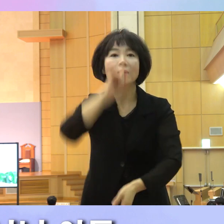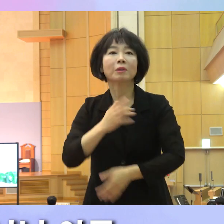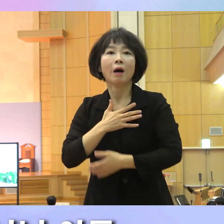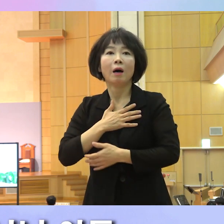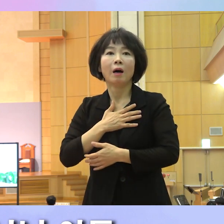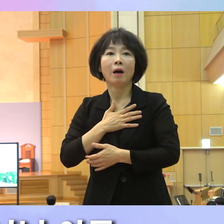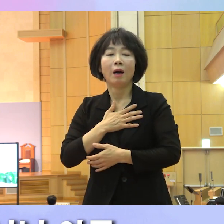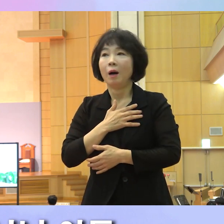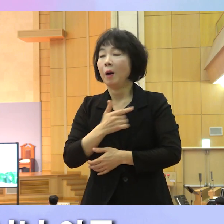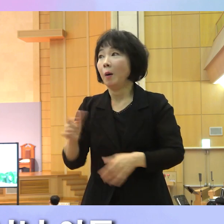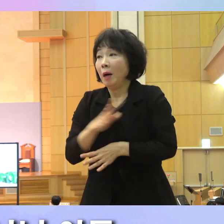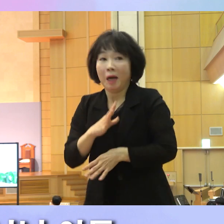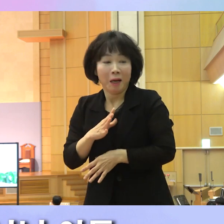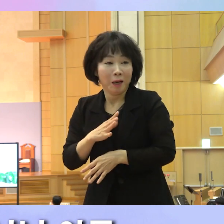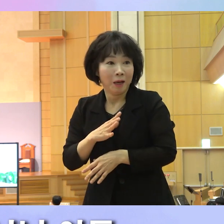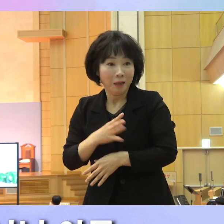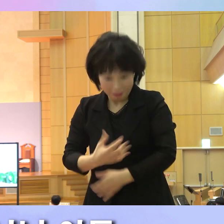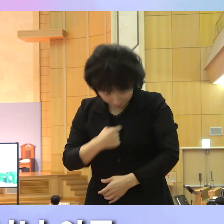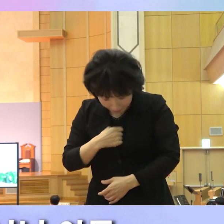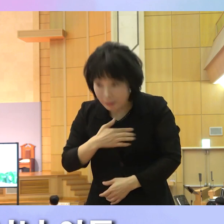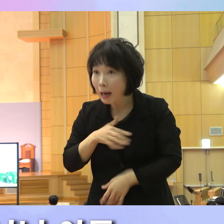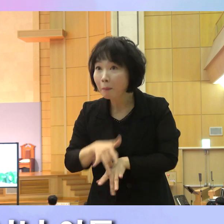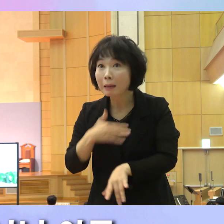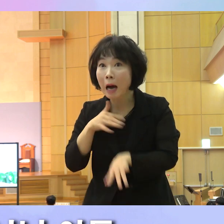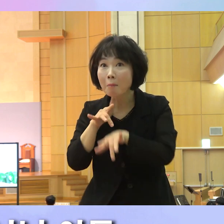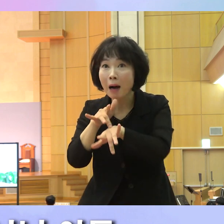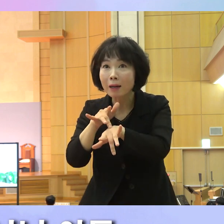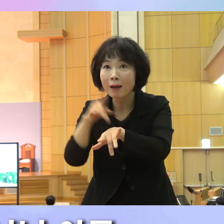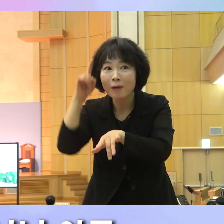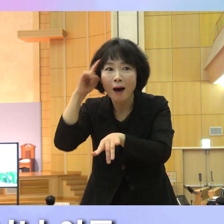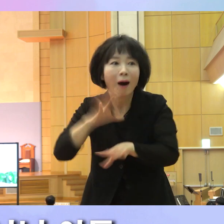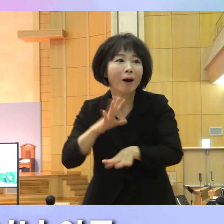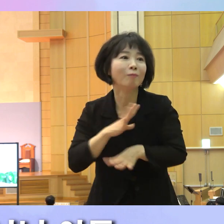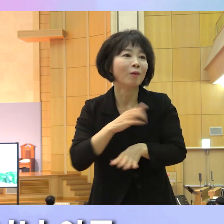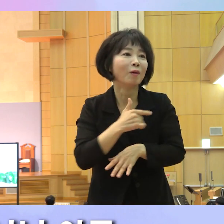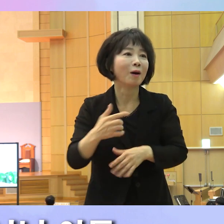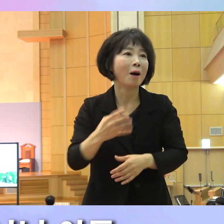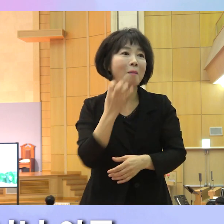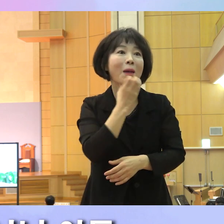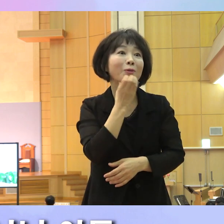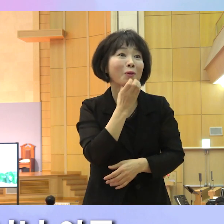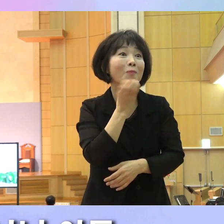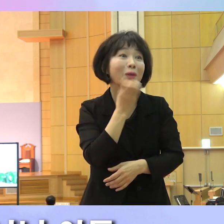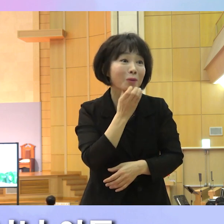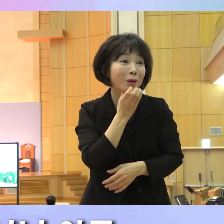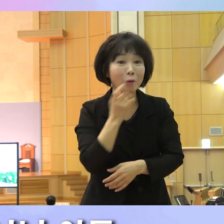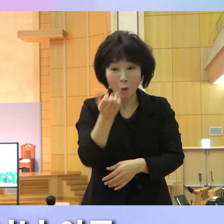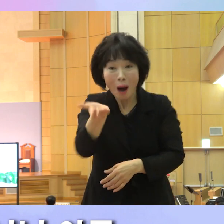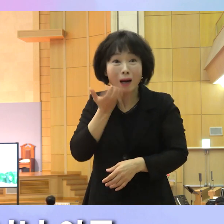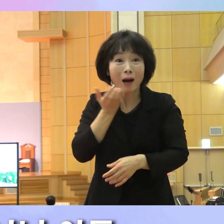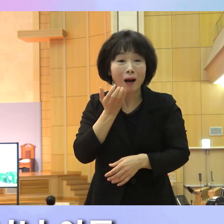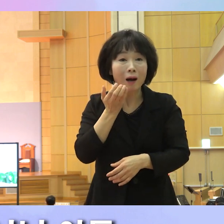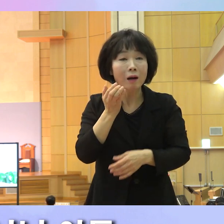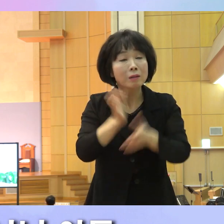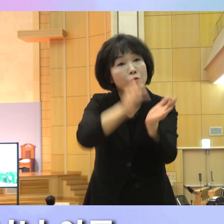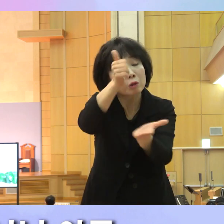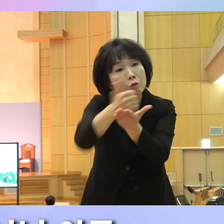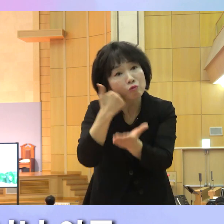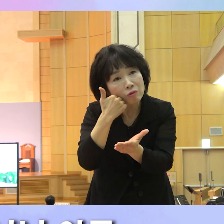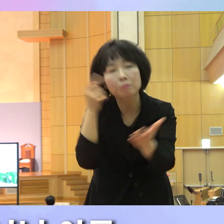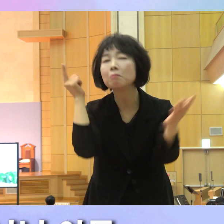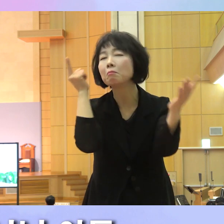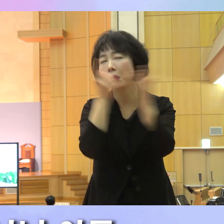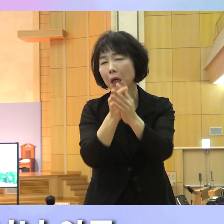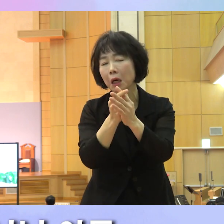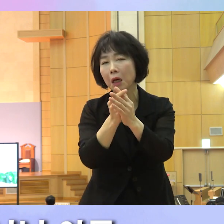방금 전에 예수님은 살아계신 하나님의 아들이라고 그렇게 말했던 베드로가